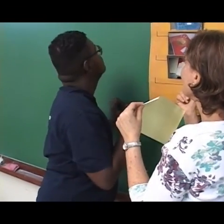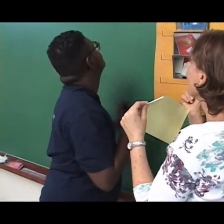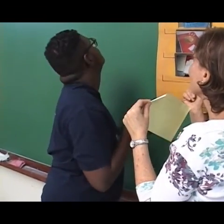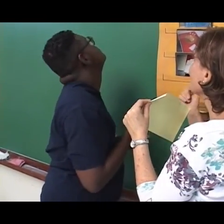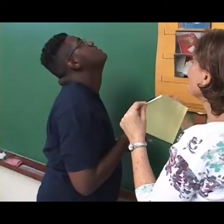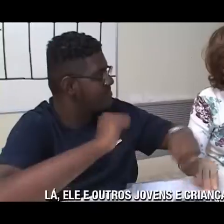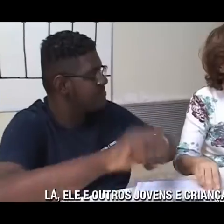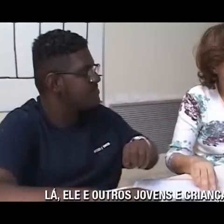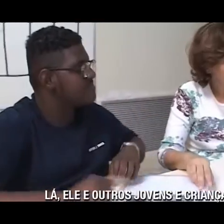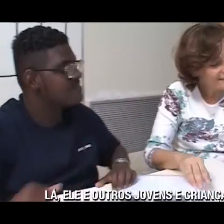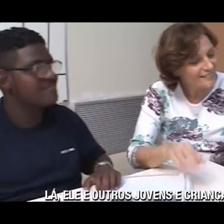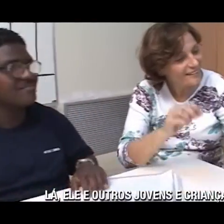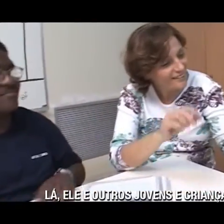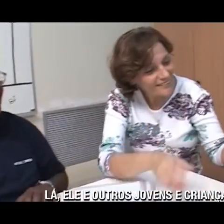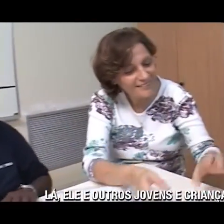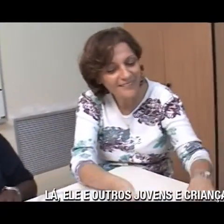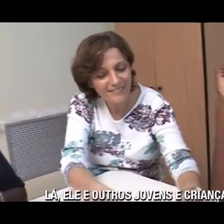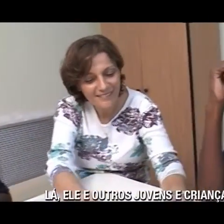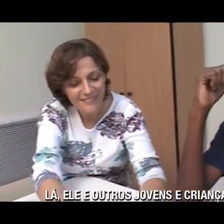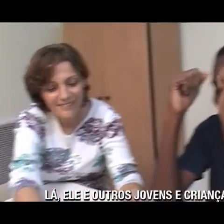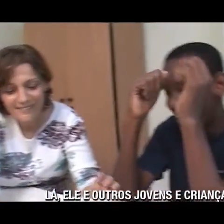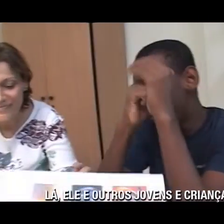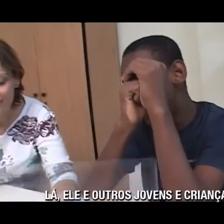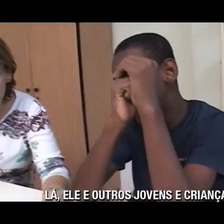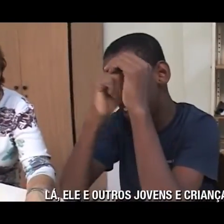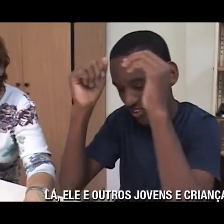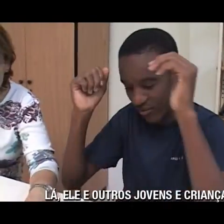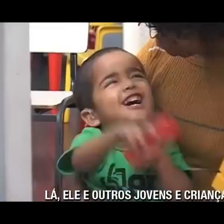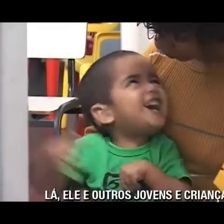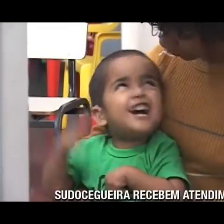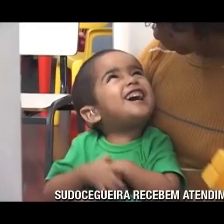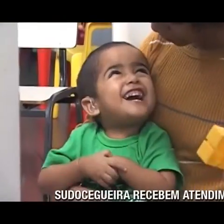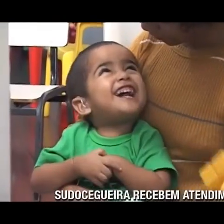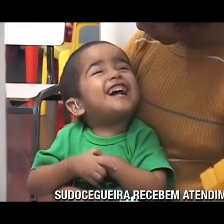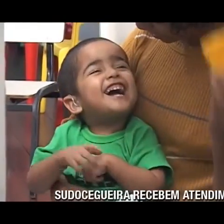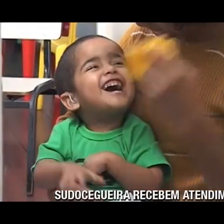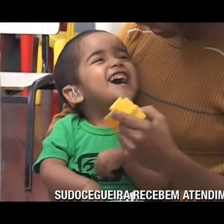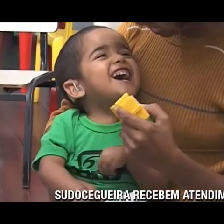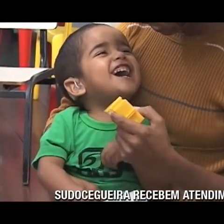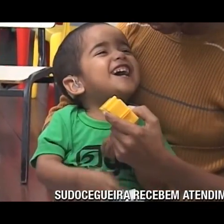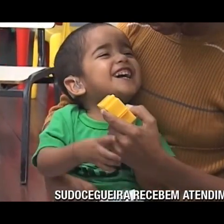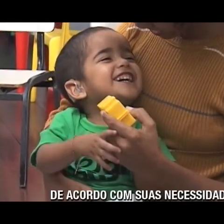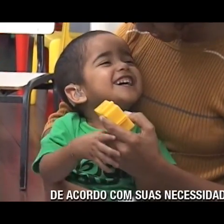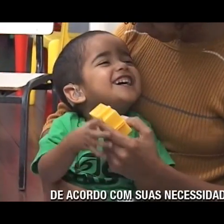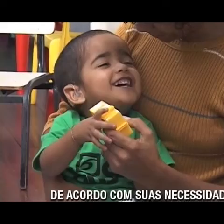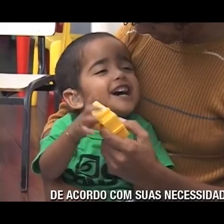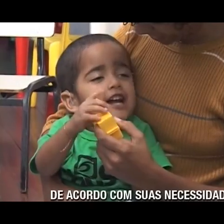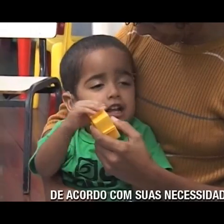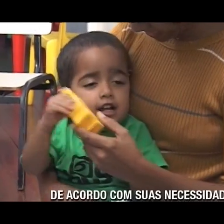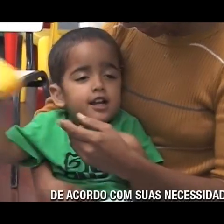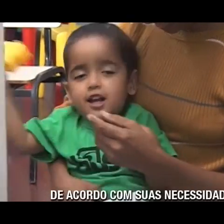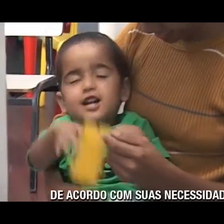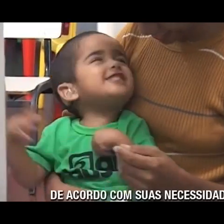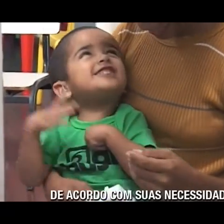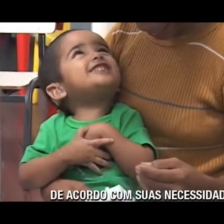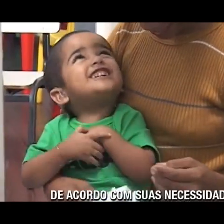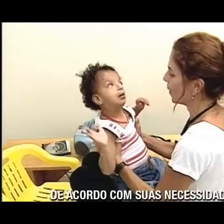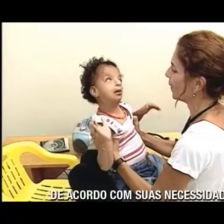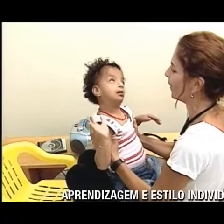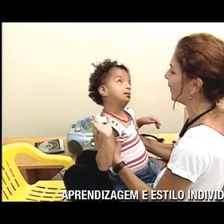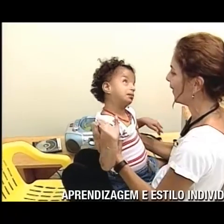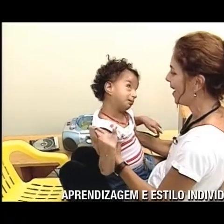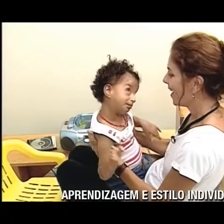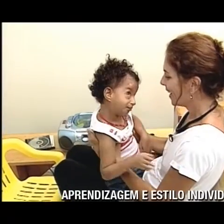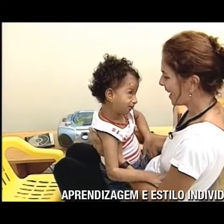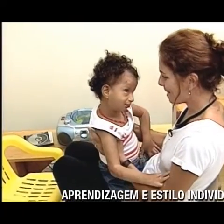surdez. Lá, ele e outros jovens e crianças com surdo-cegueira recebem atendimento de acordo com suas necessidades